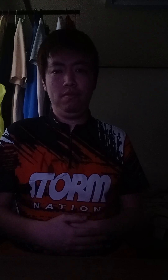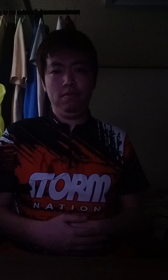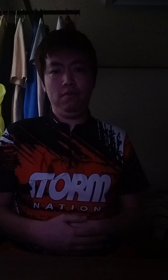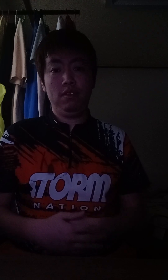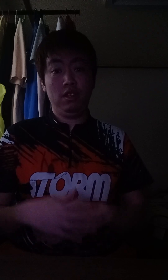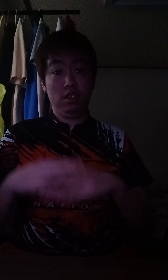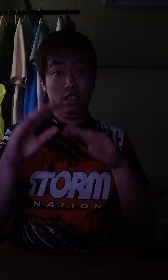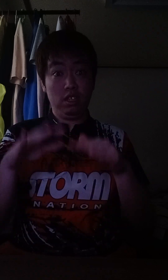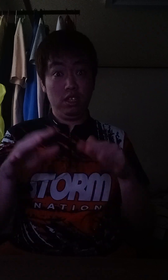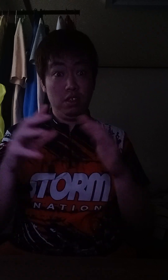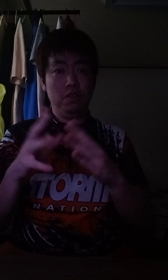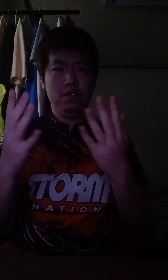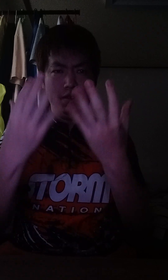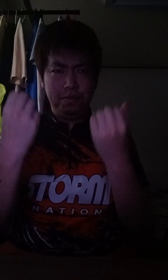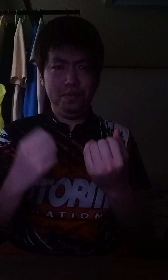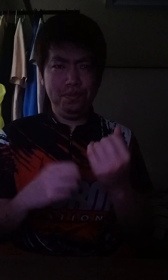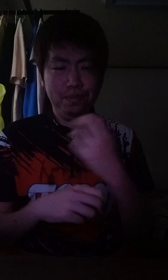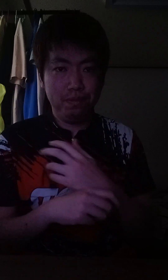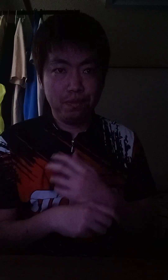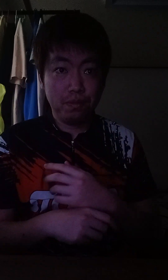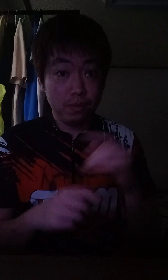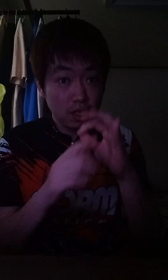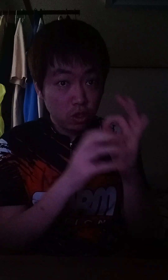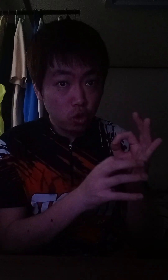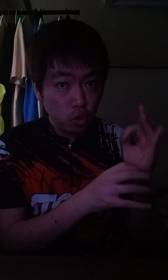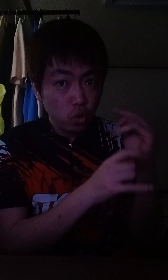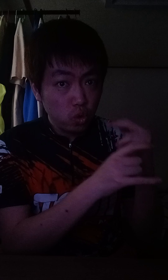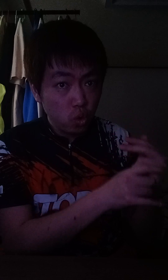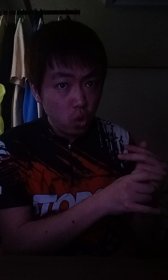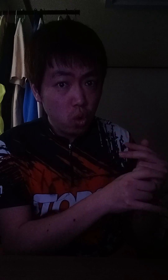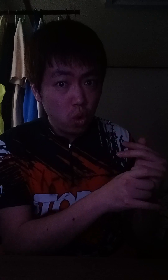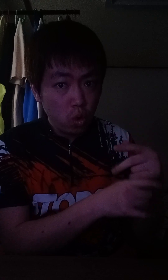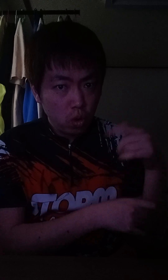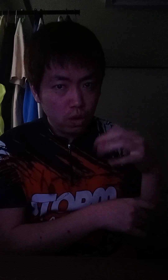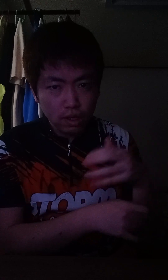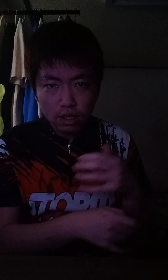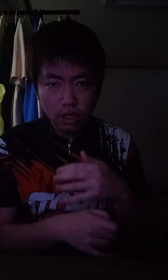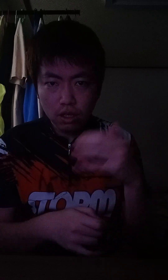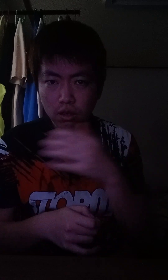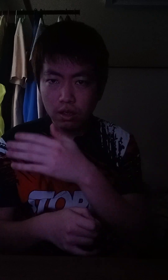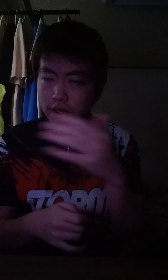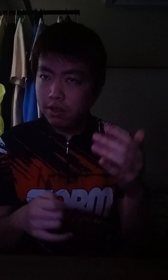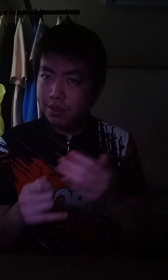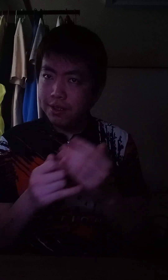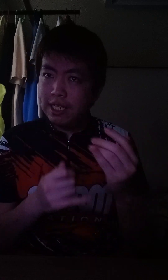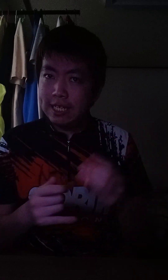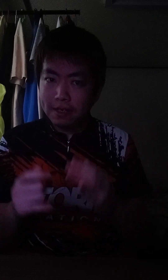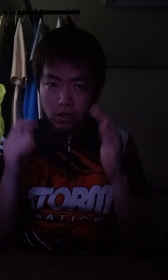병명은 아주 많습니다. 복잡형 심장기형이 있는데 그 배경에